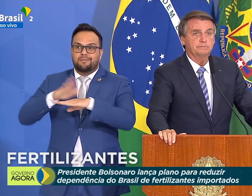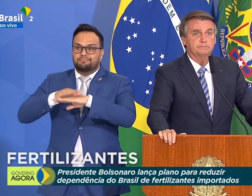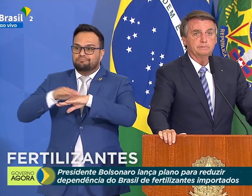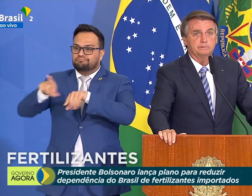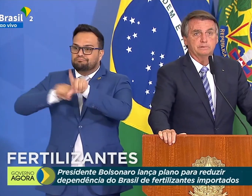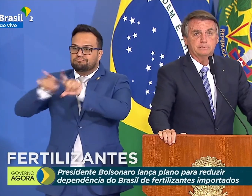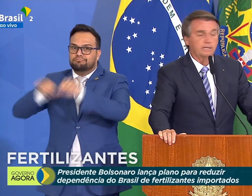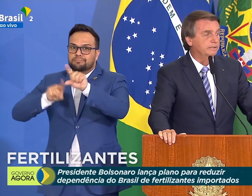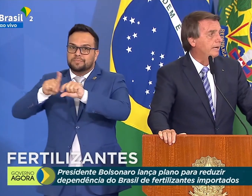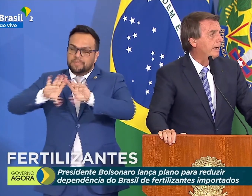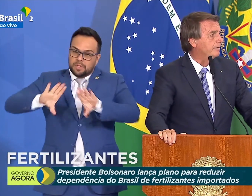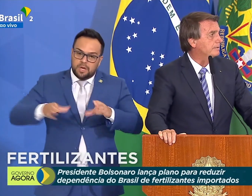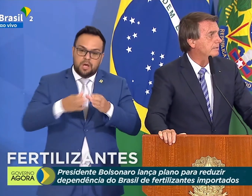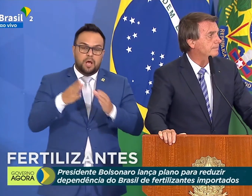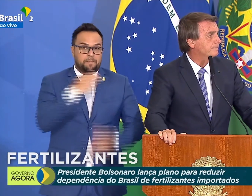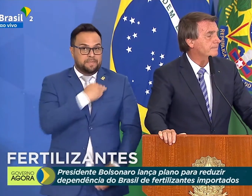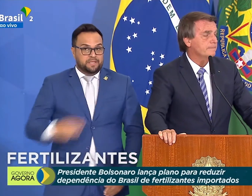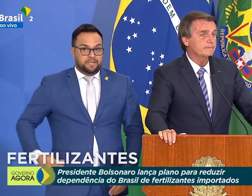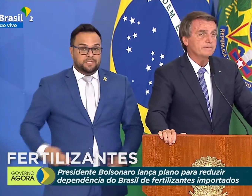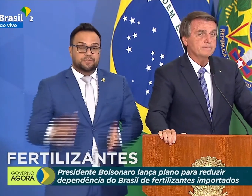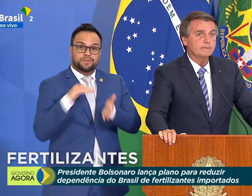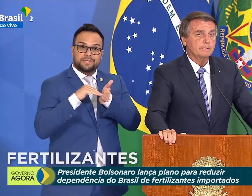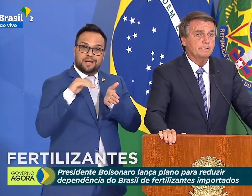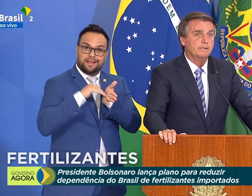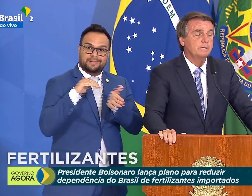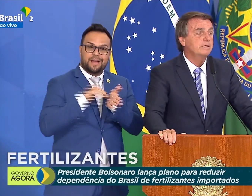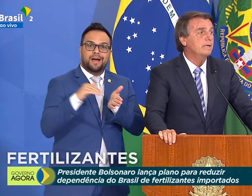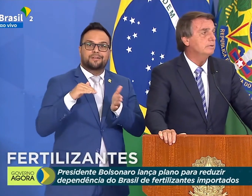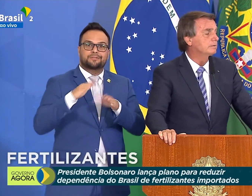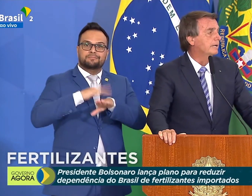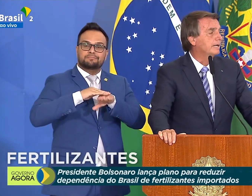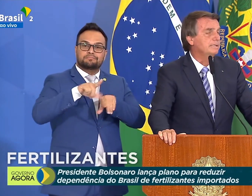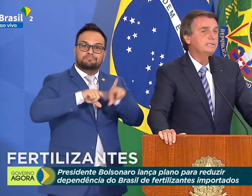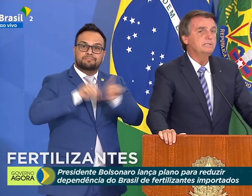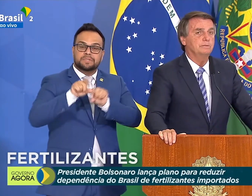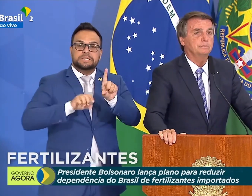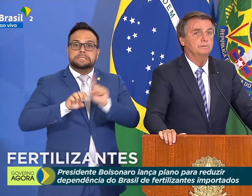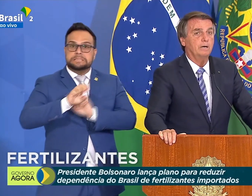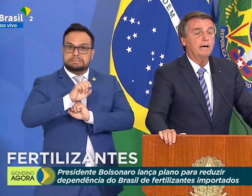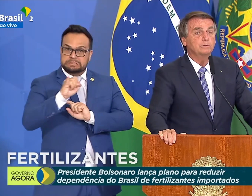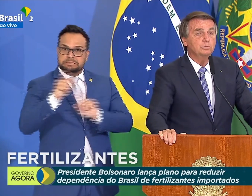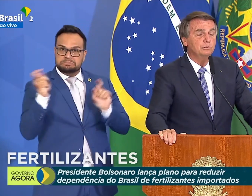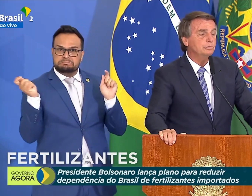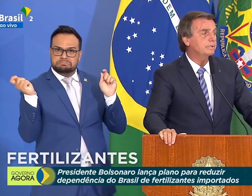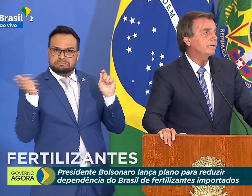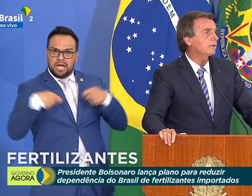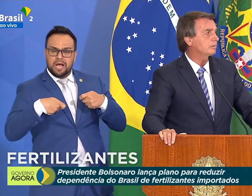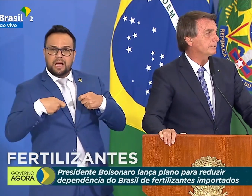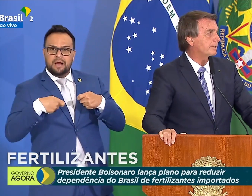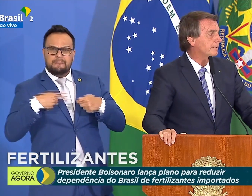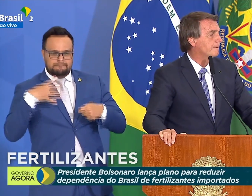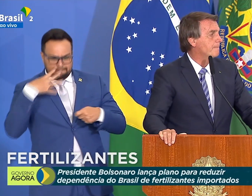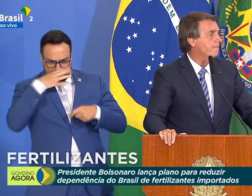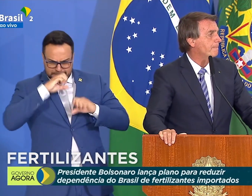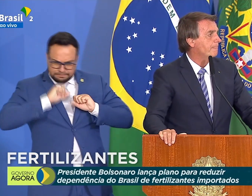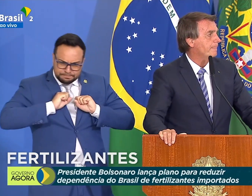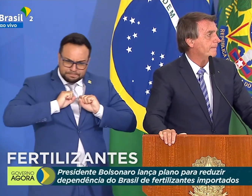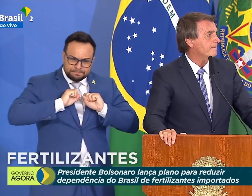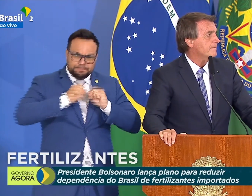ministros, secretários, se teriam resistido a tudo o que